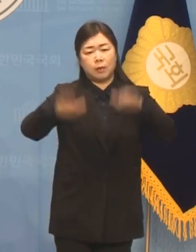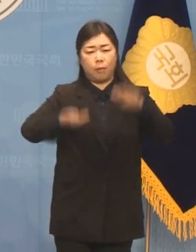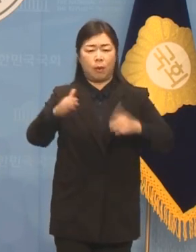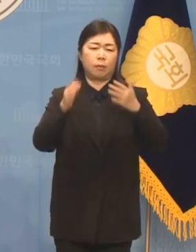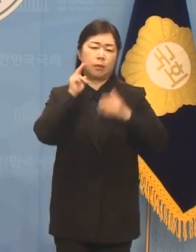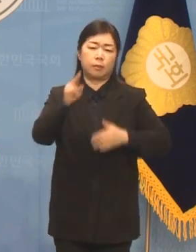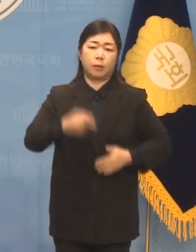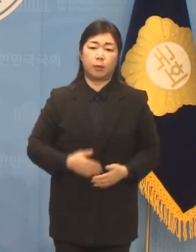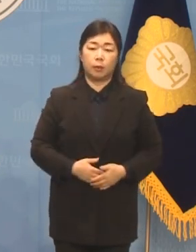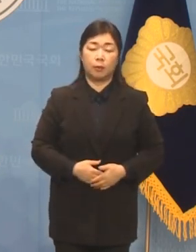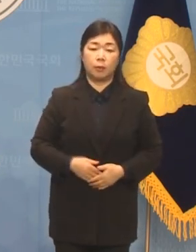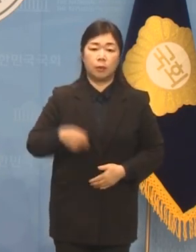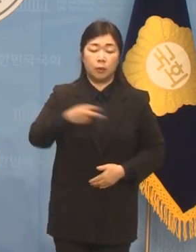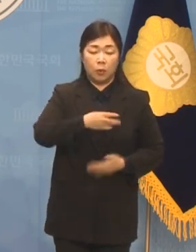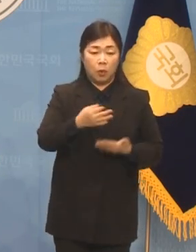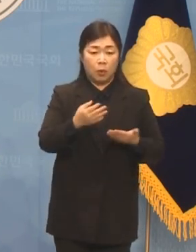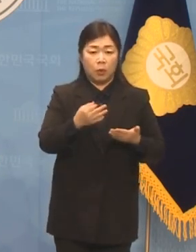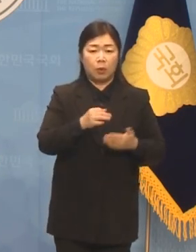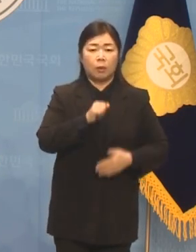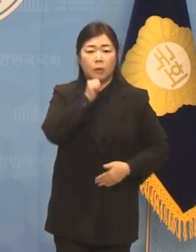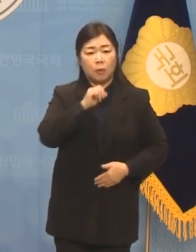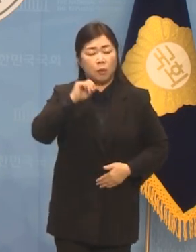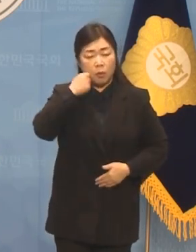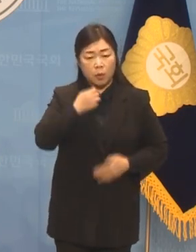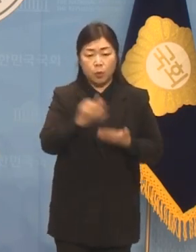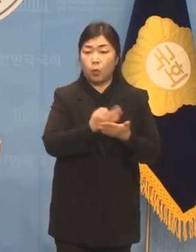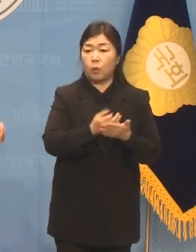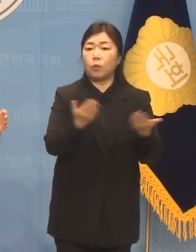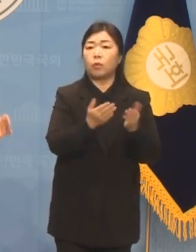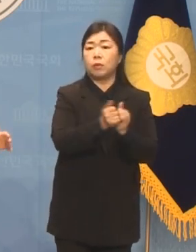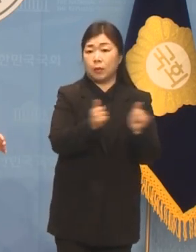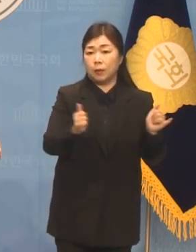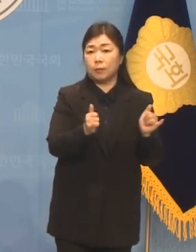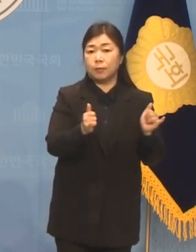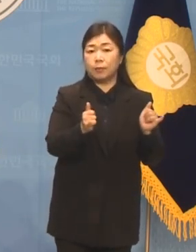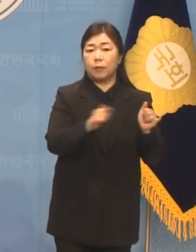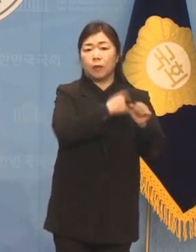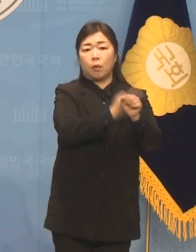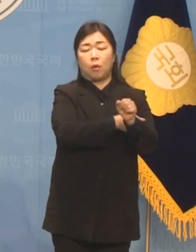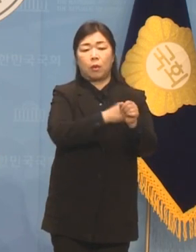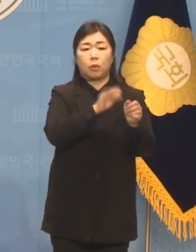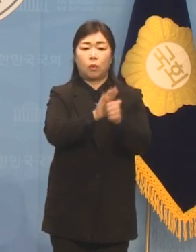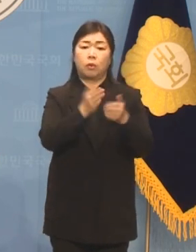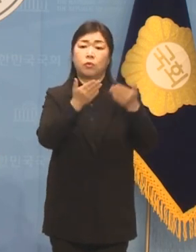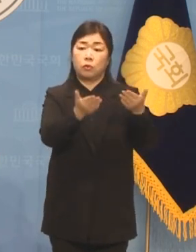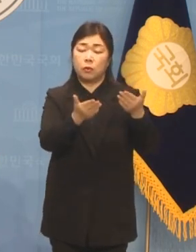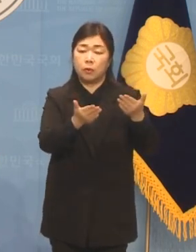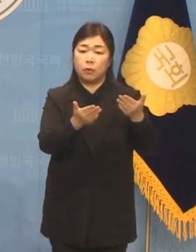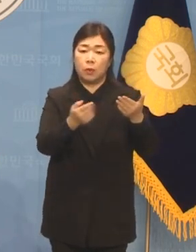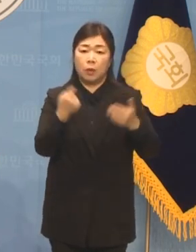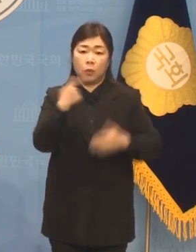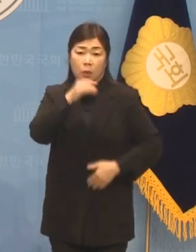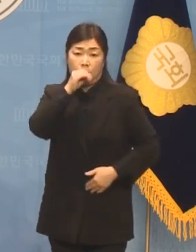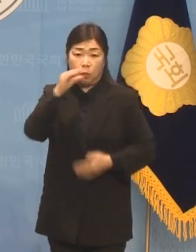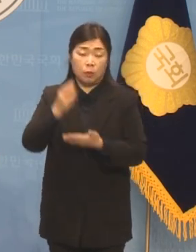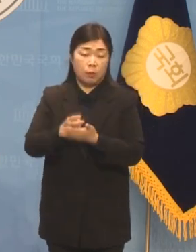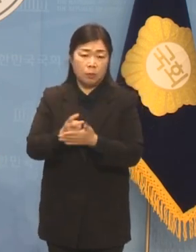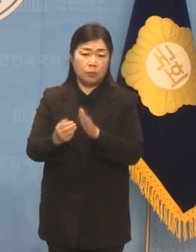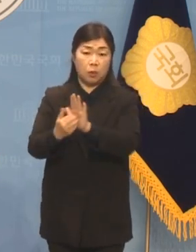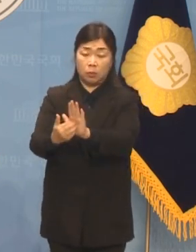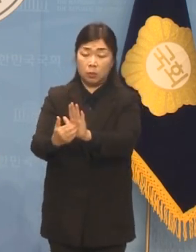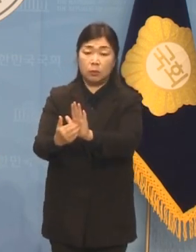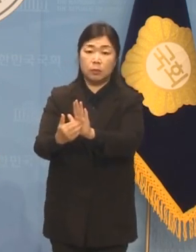영세 노동자들의 고통을 얘기하면서 정작 그들의 노동권을 살릴 수 있는 노란봉투법을 거부하는 이 정권에